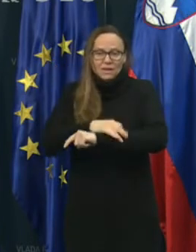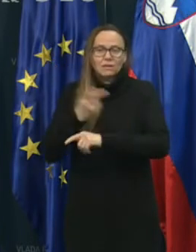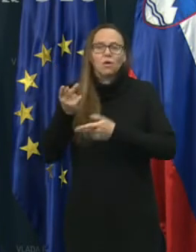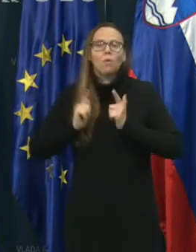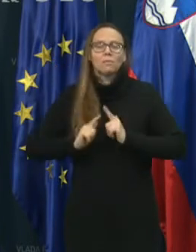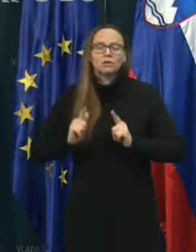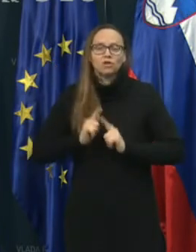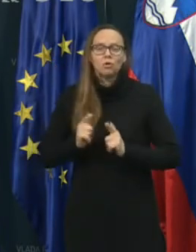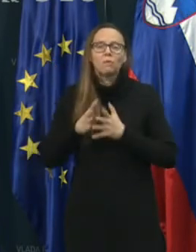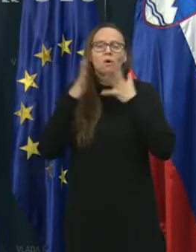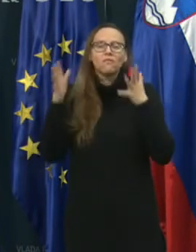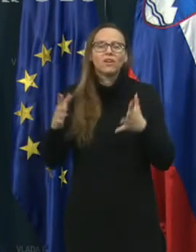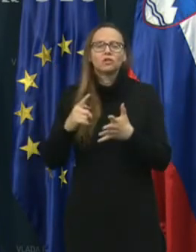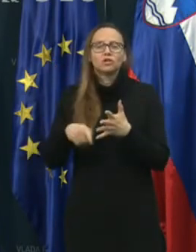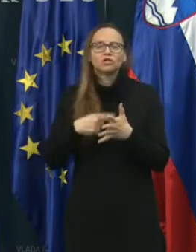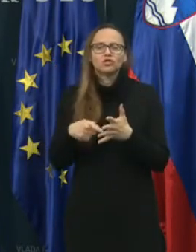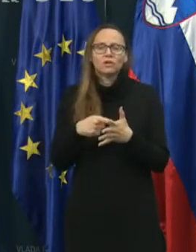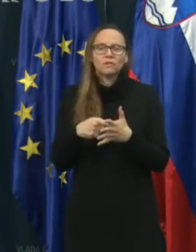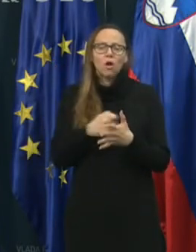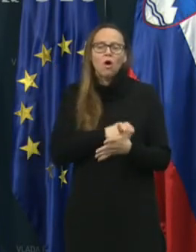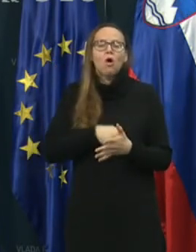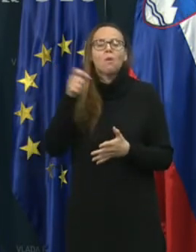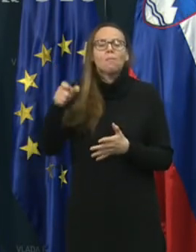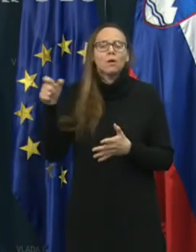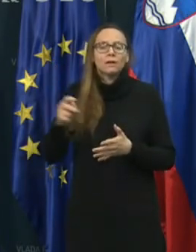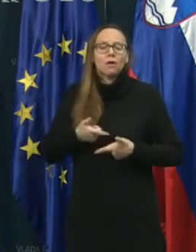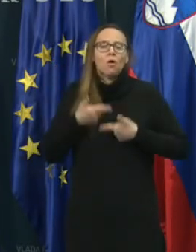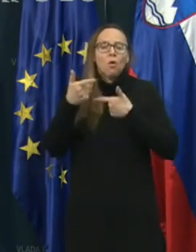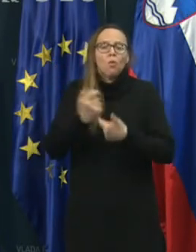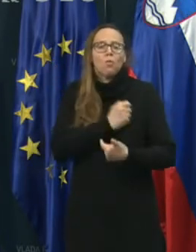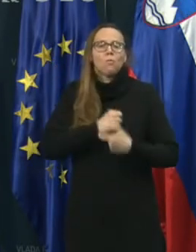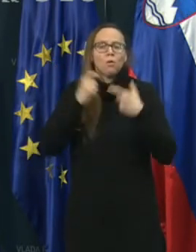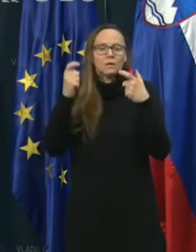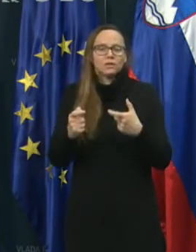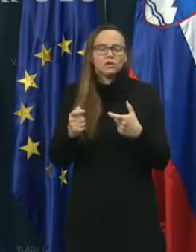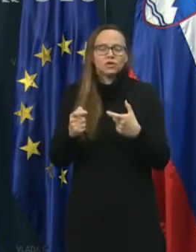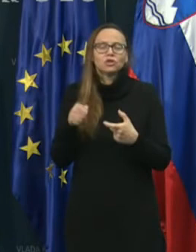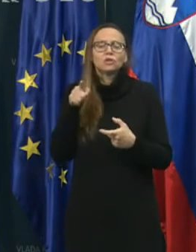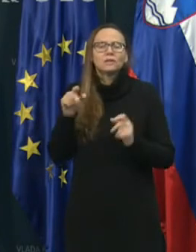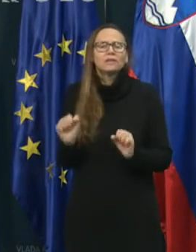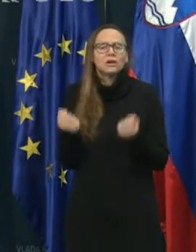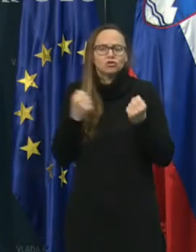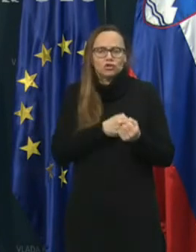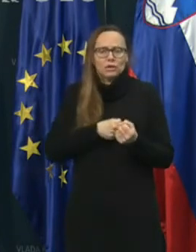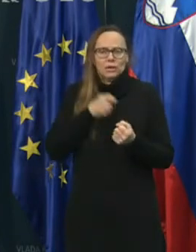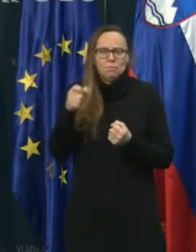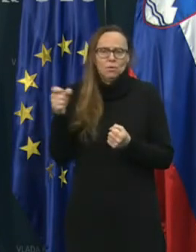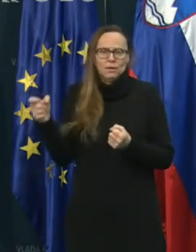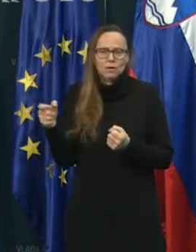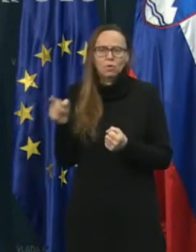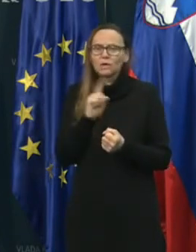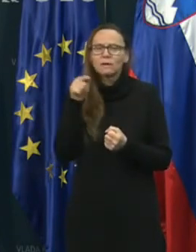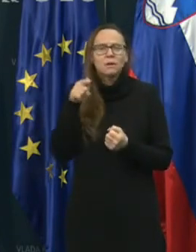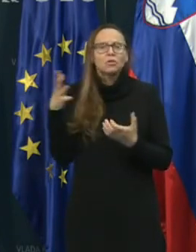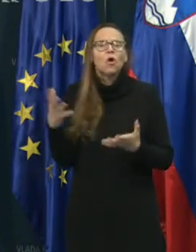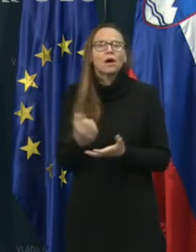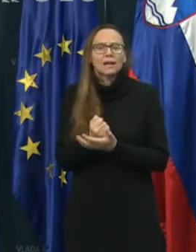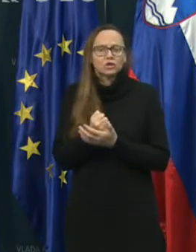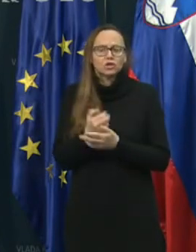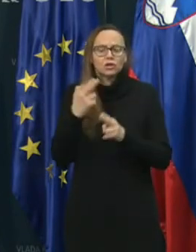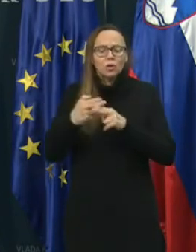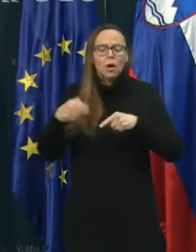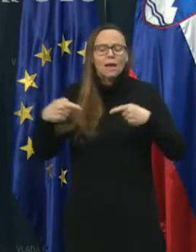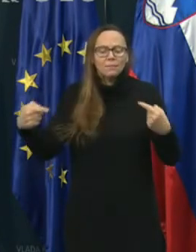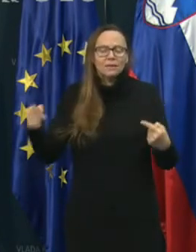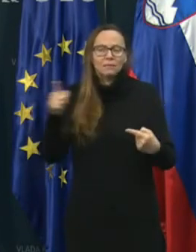pričakujemo večje število bolnikov v bolnišnicah, predvsem pa težkih bolnikov. Nikakor pa to ni rešitev